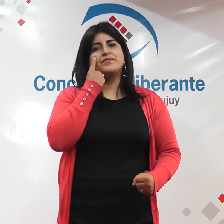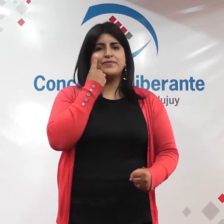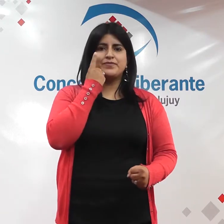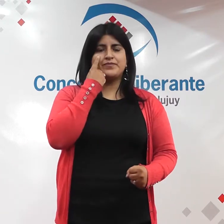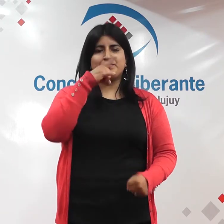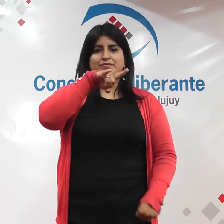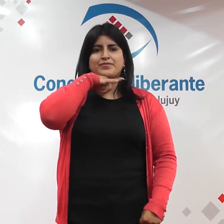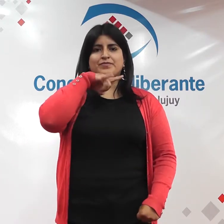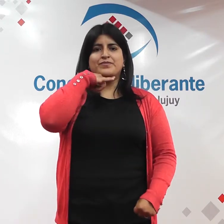sorda.